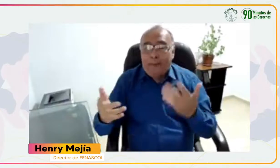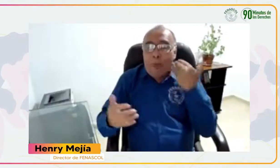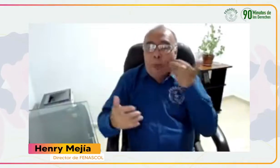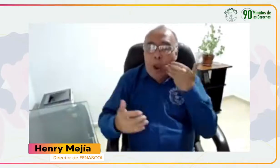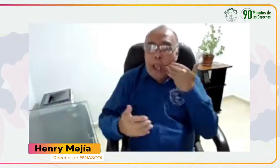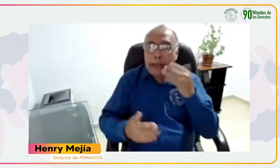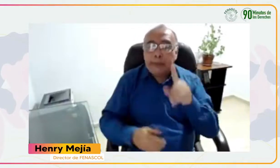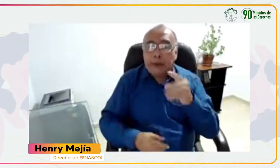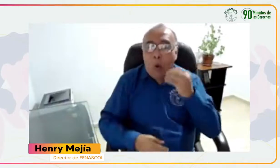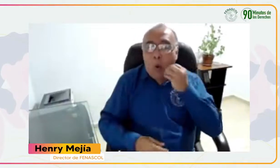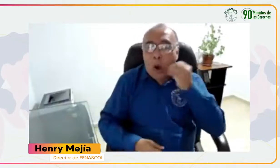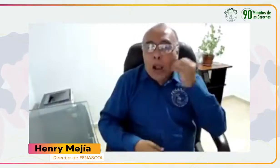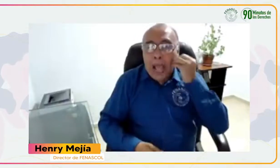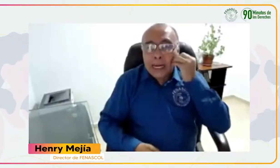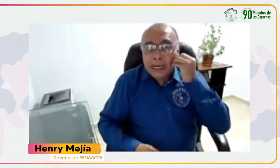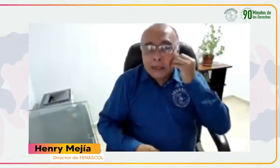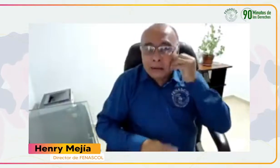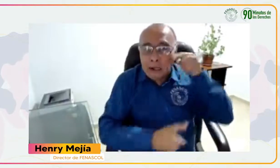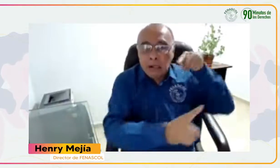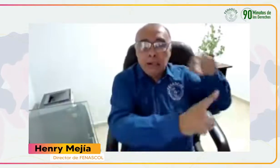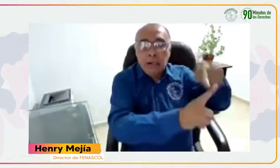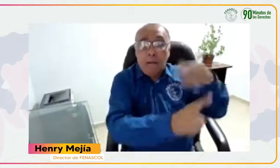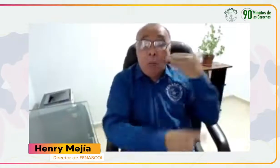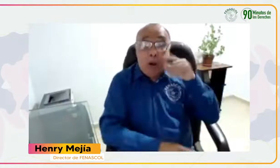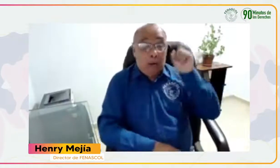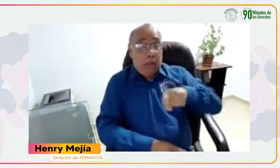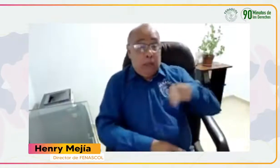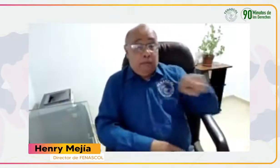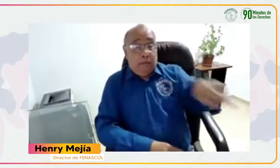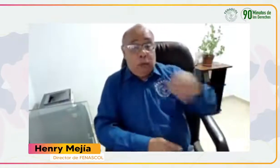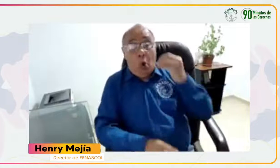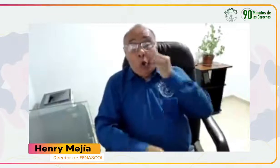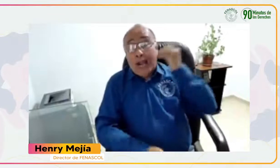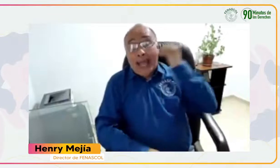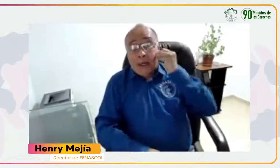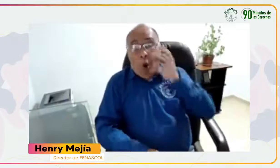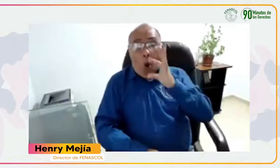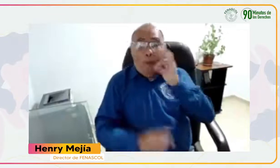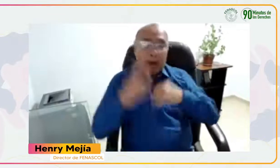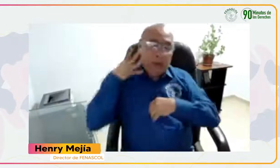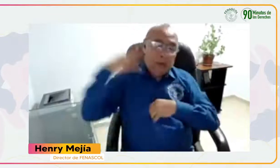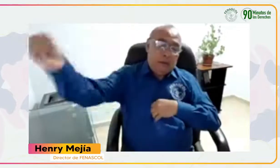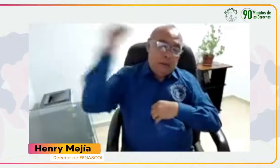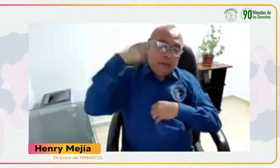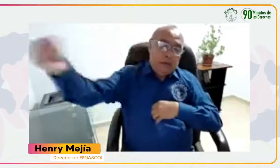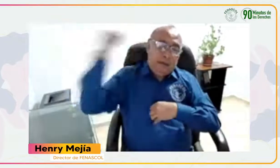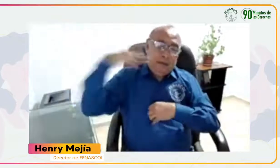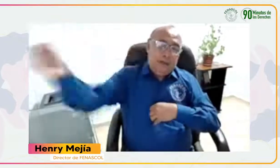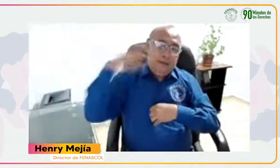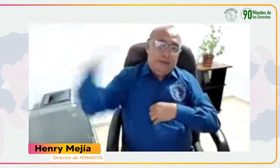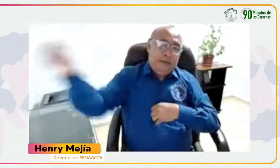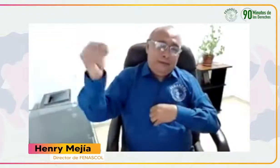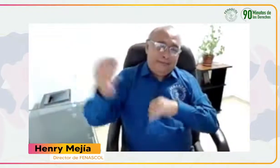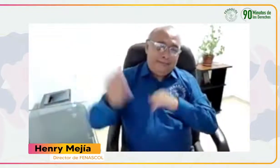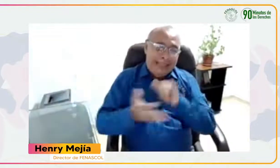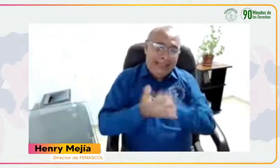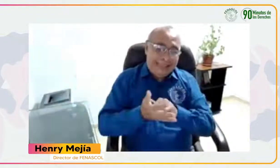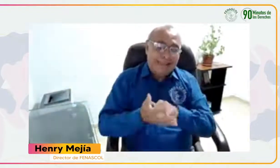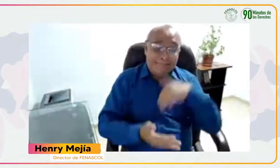que mencionaban ustedes, a veces las mujeres se piensan de esos roles sociales, ¿no? Las mujeres son las que están